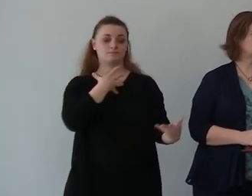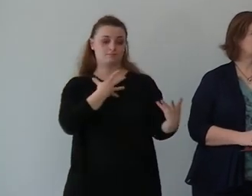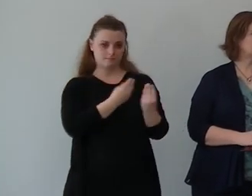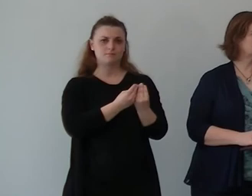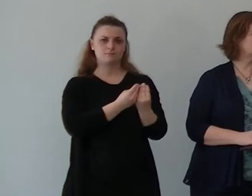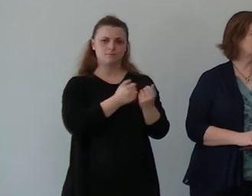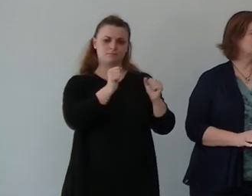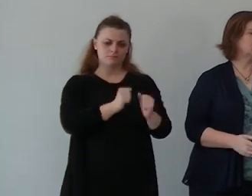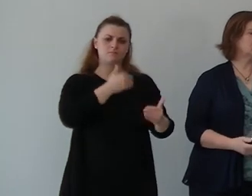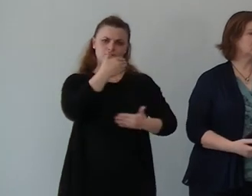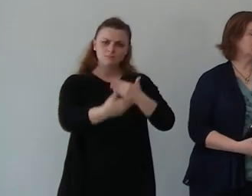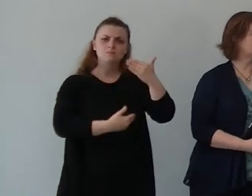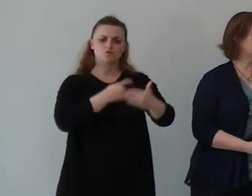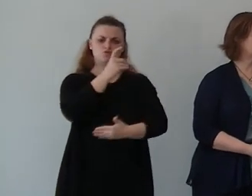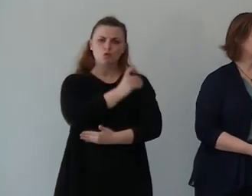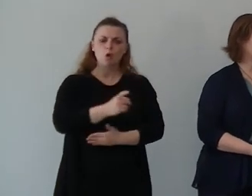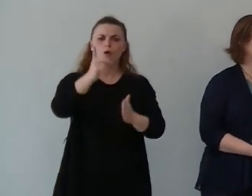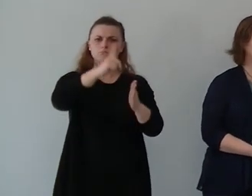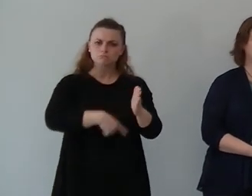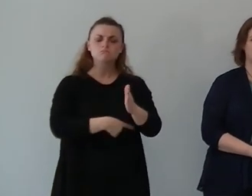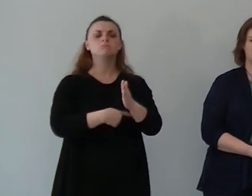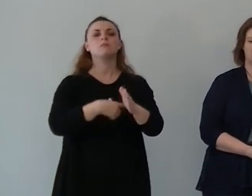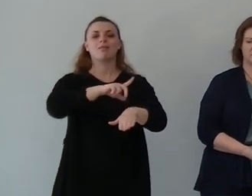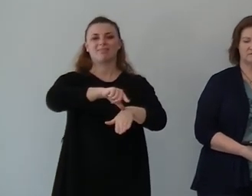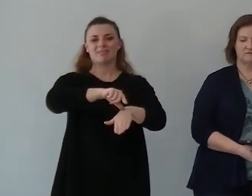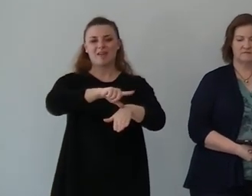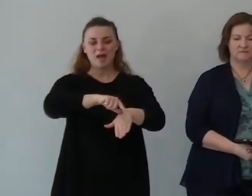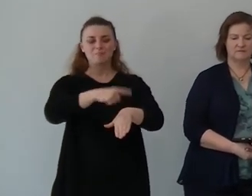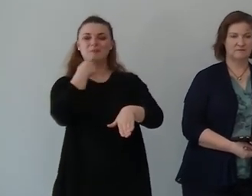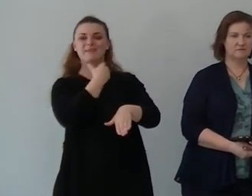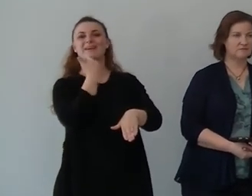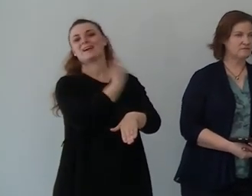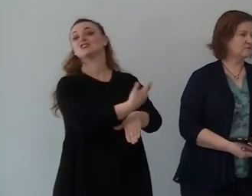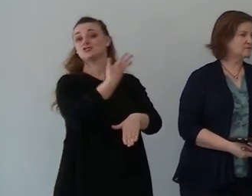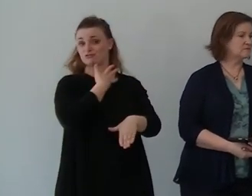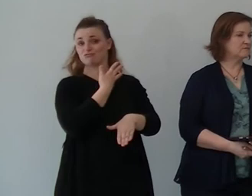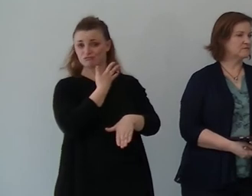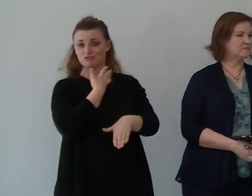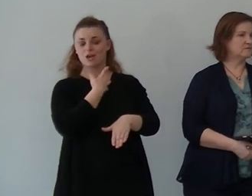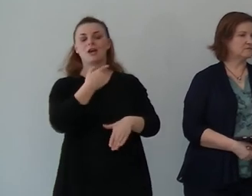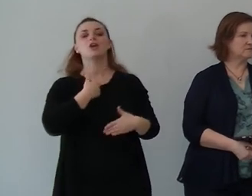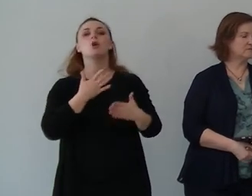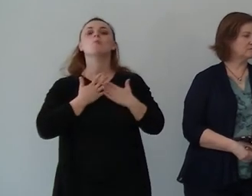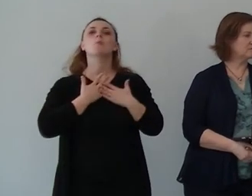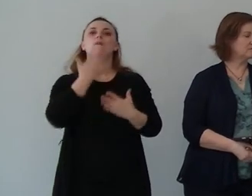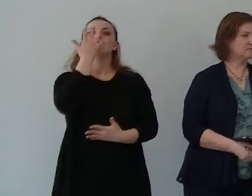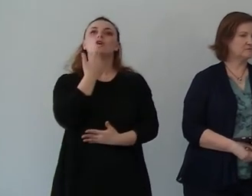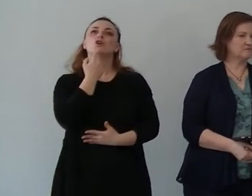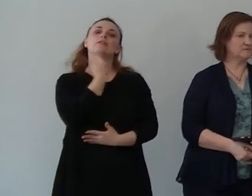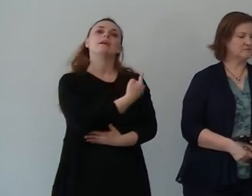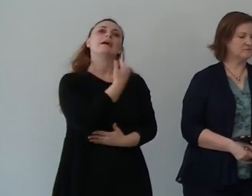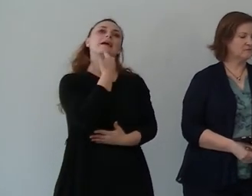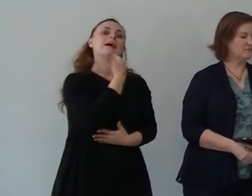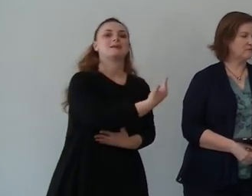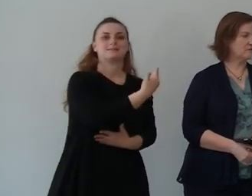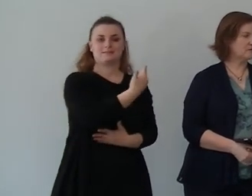per altri giorni, avremo tempo di ringraziarla. Io personalmente La ringrazio per tutto quello che ha